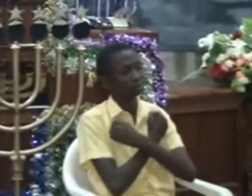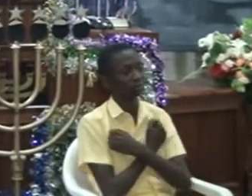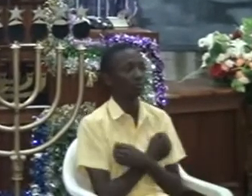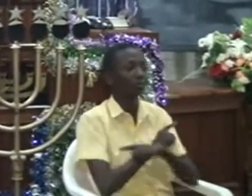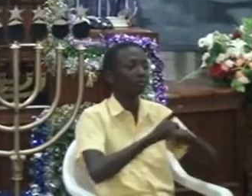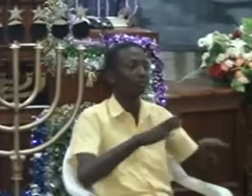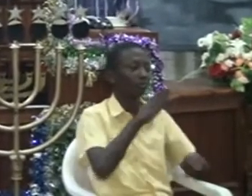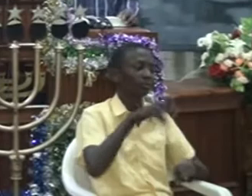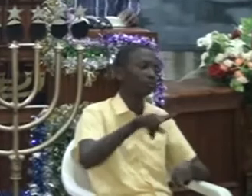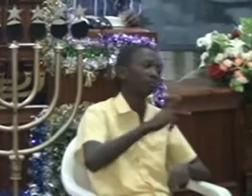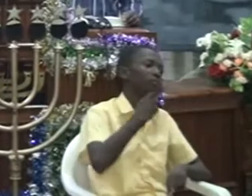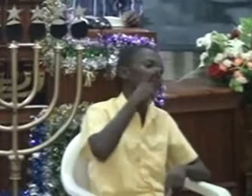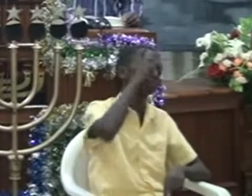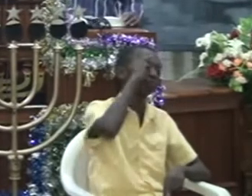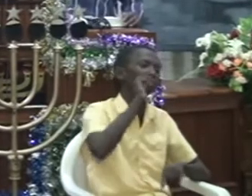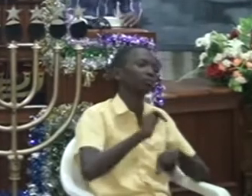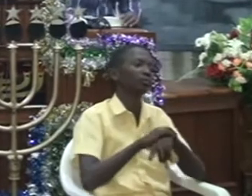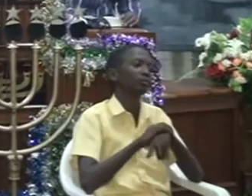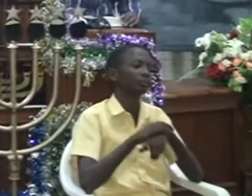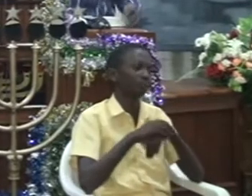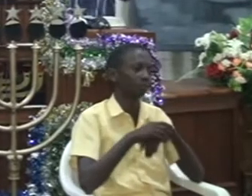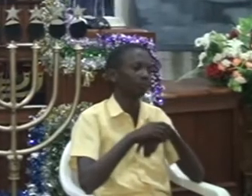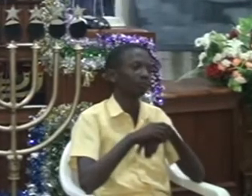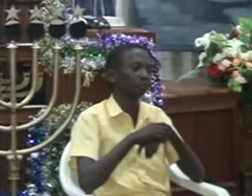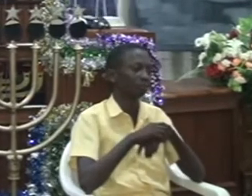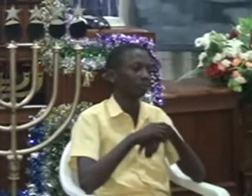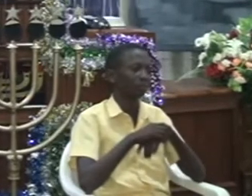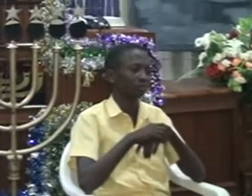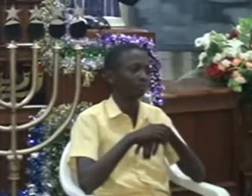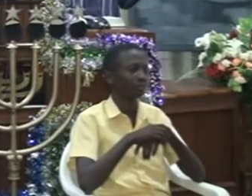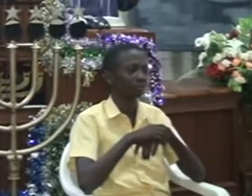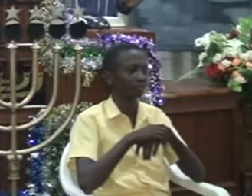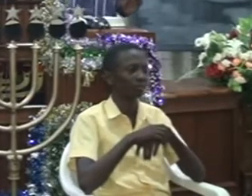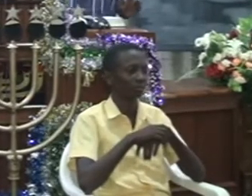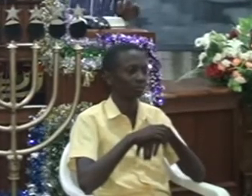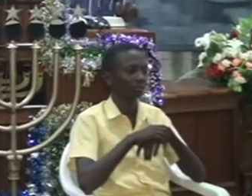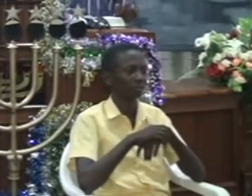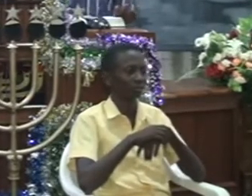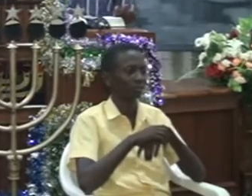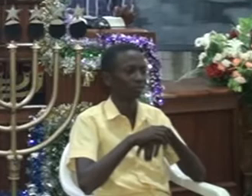Saa zingine Mungu anawapenda nyie batoto lakini hakupenda bazazi yenu.